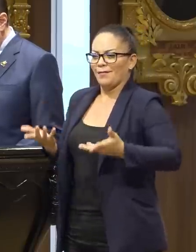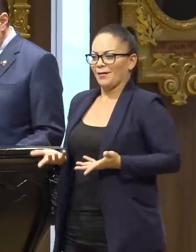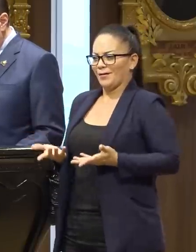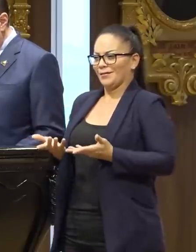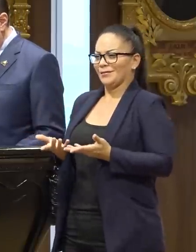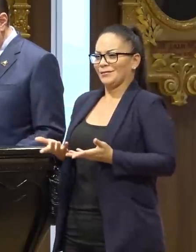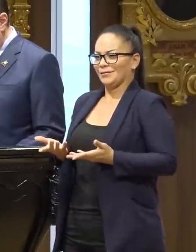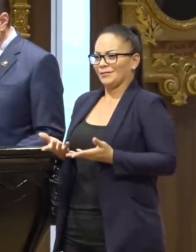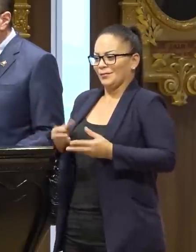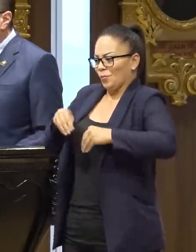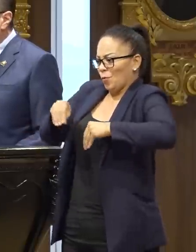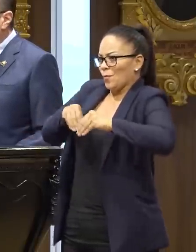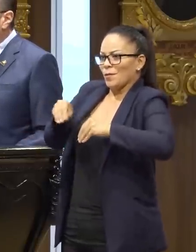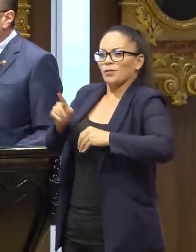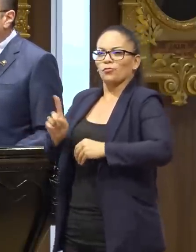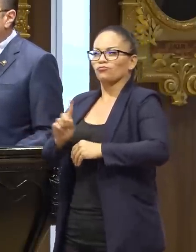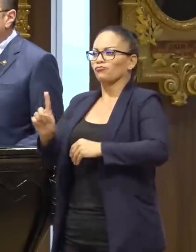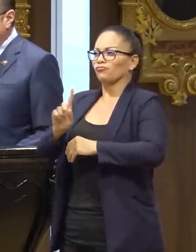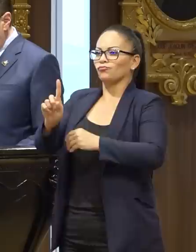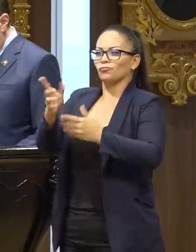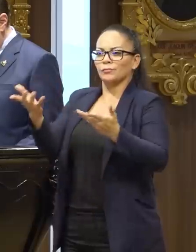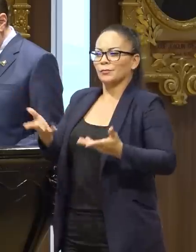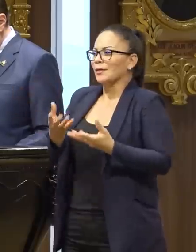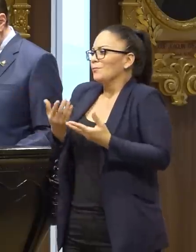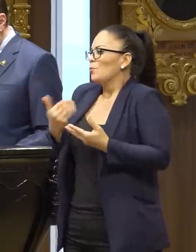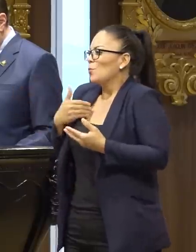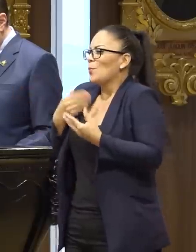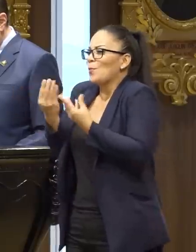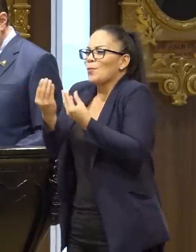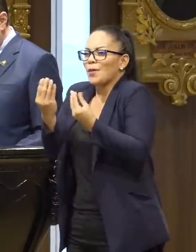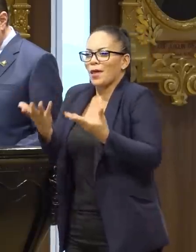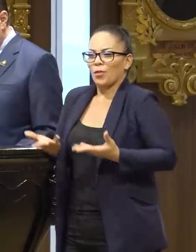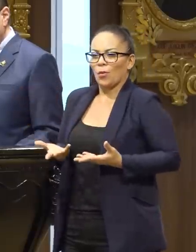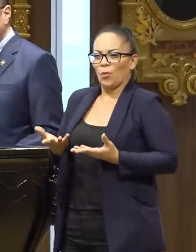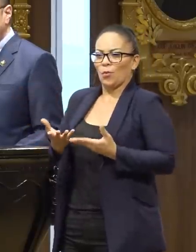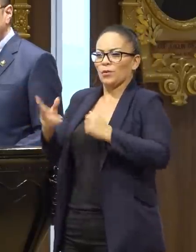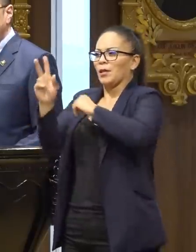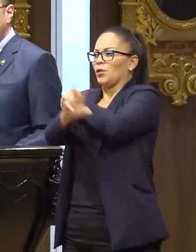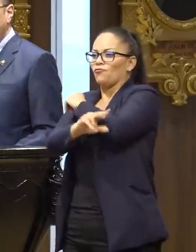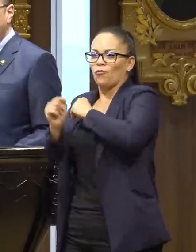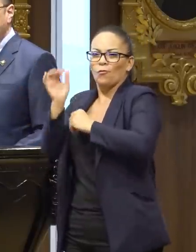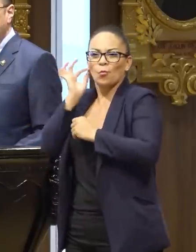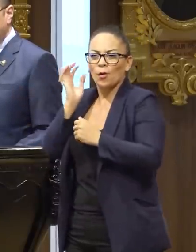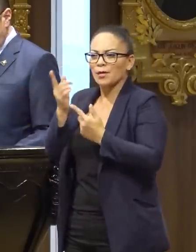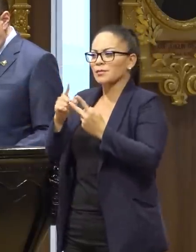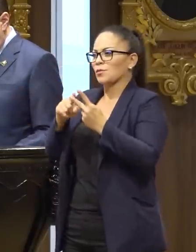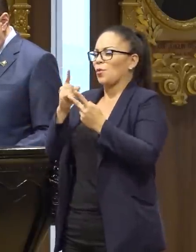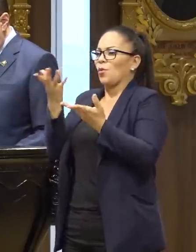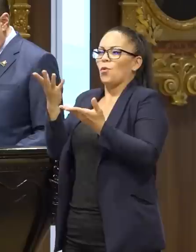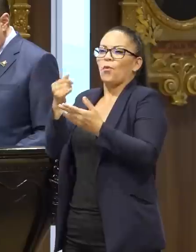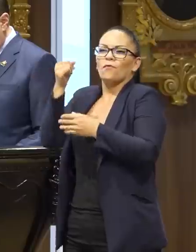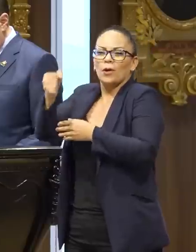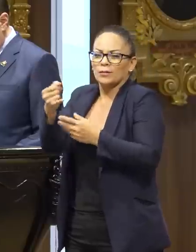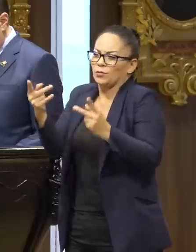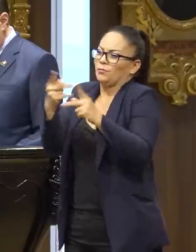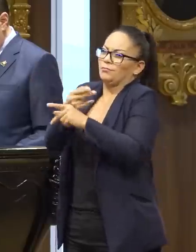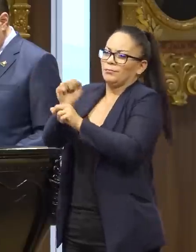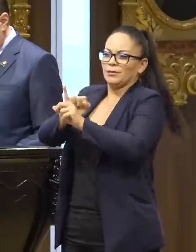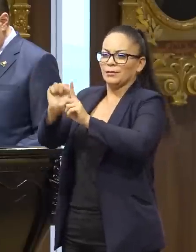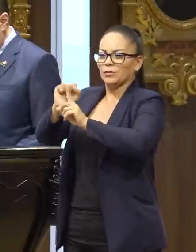constitucional de movimiento por el temor de ser víctimas de un asalto o, peor, de una